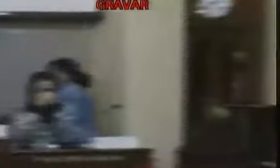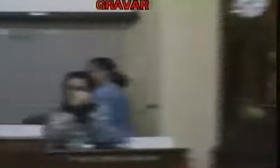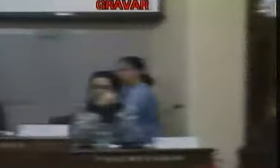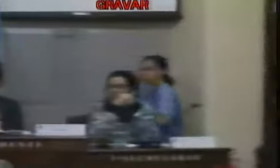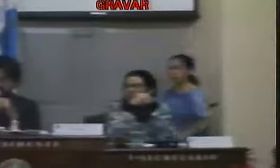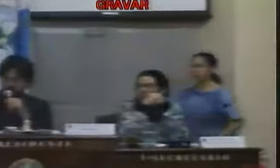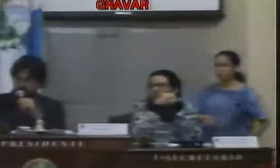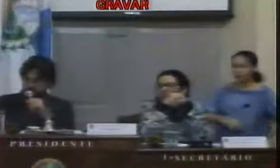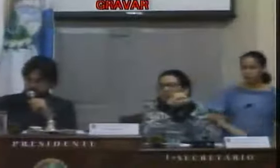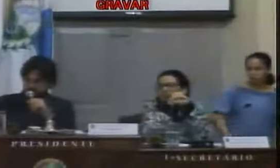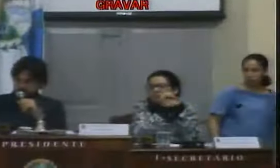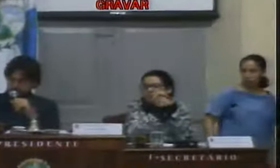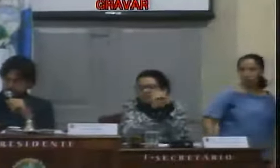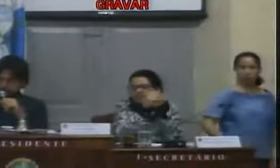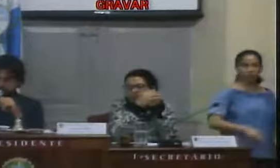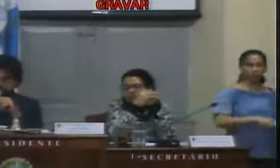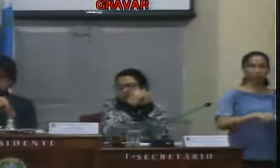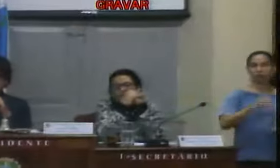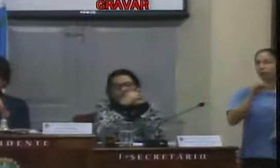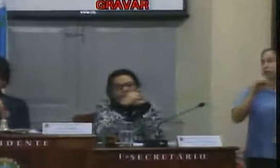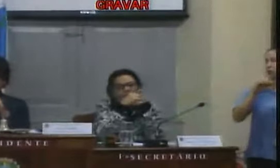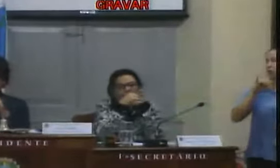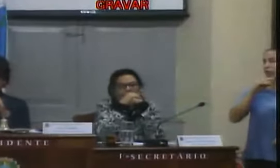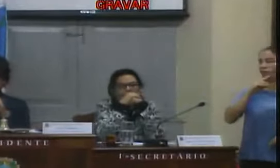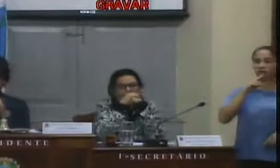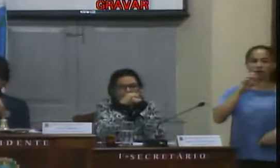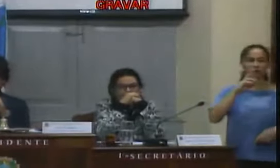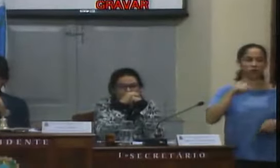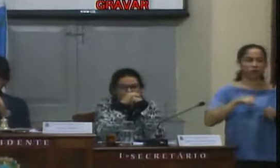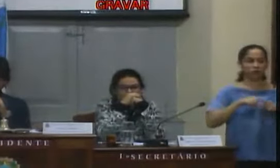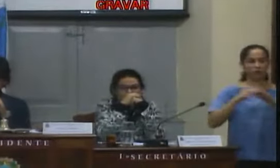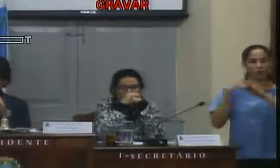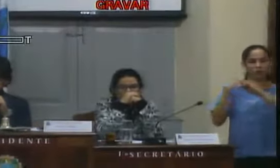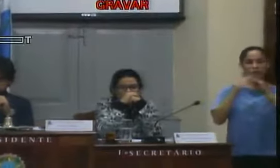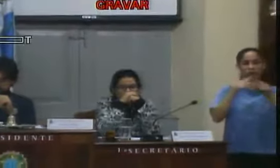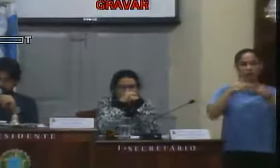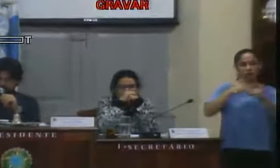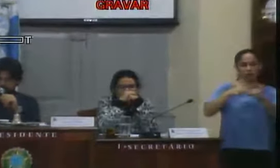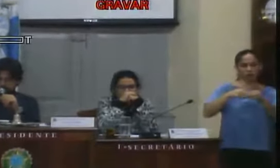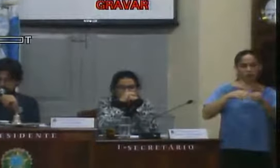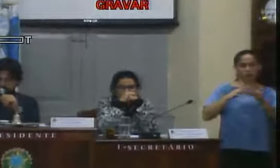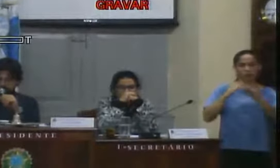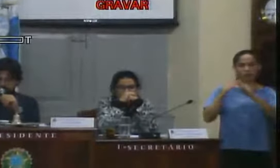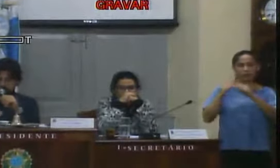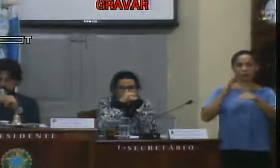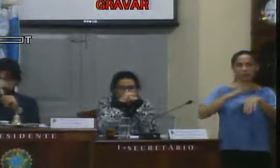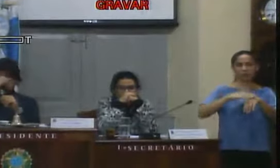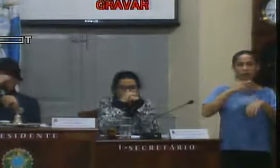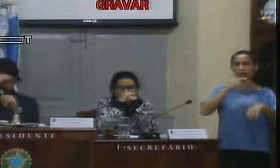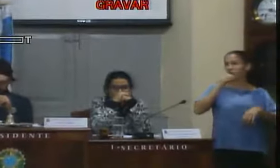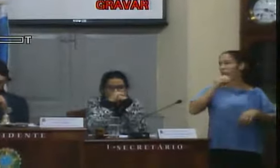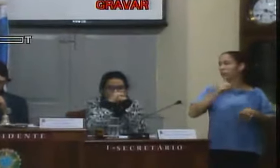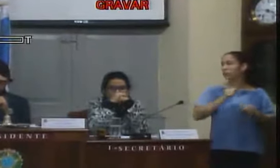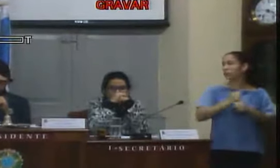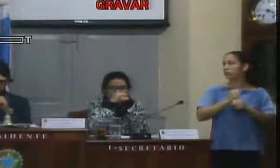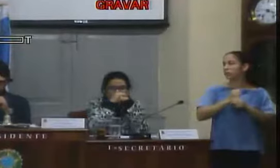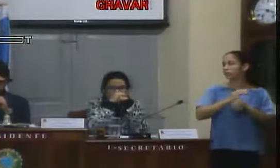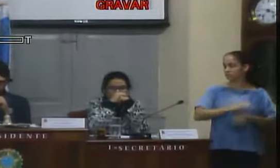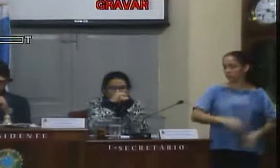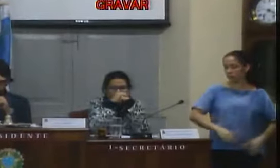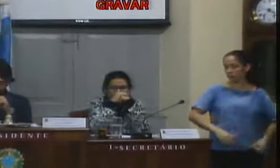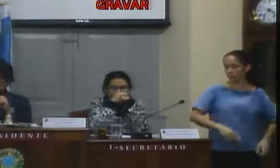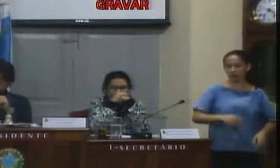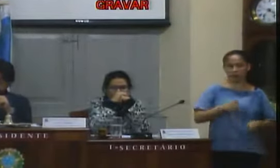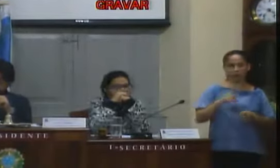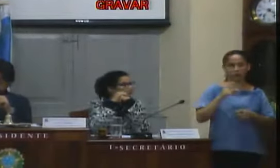o Oliveira, meu vizinho lá do posto, lá, morador antigo lá, já mais de 70 anos que ele mora ali. É